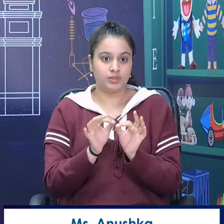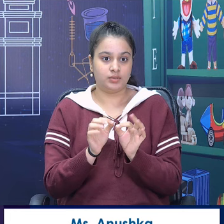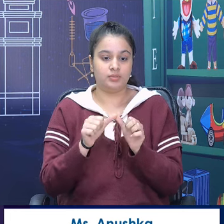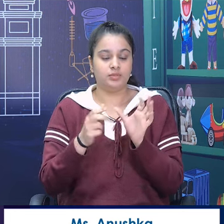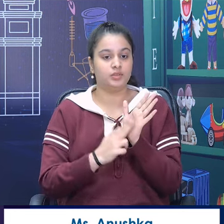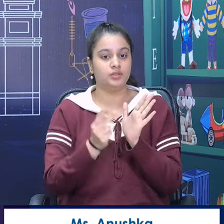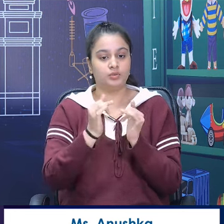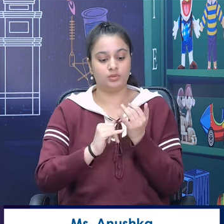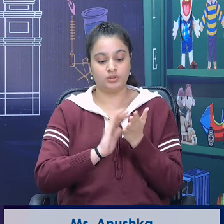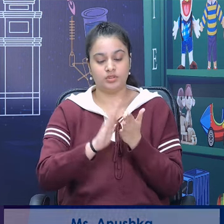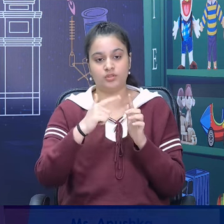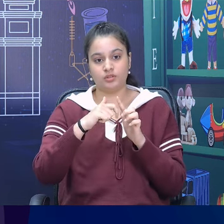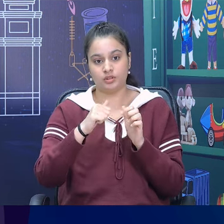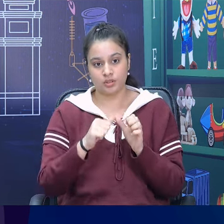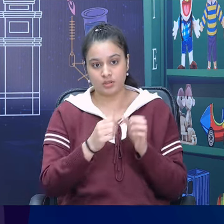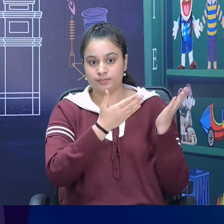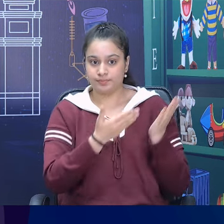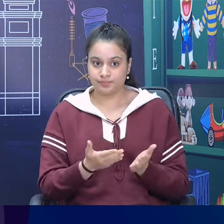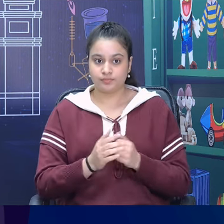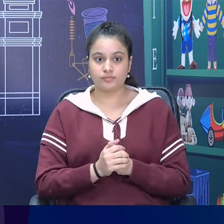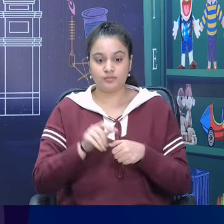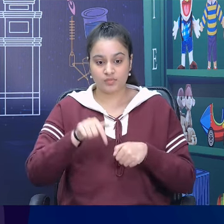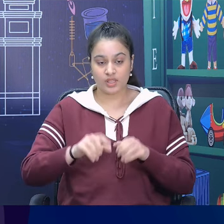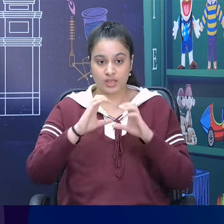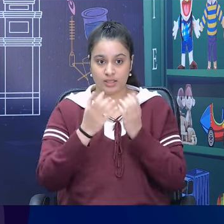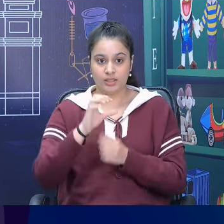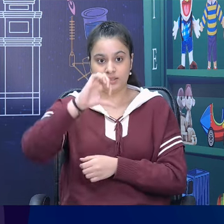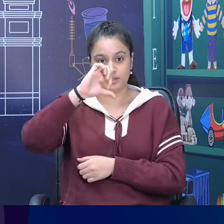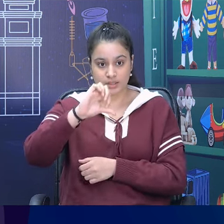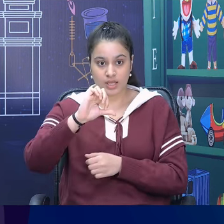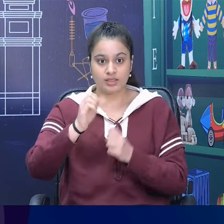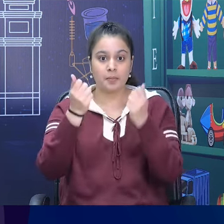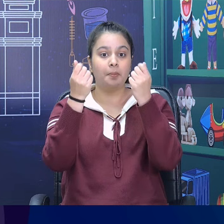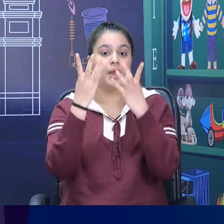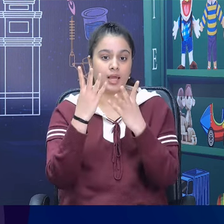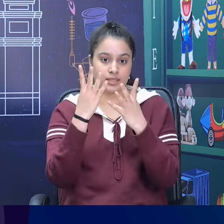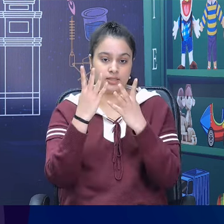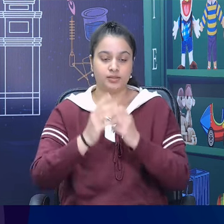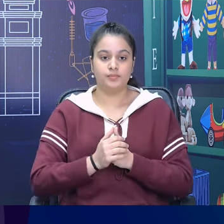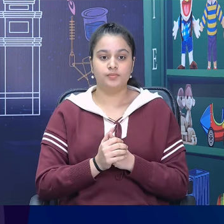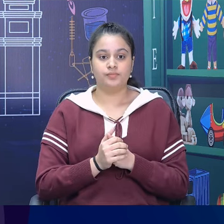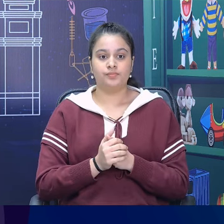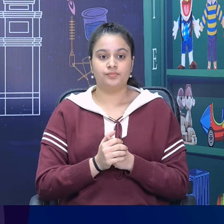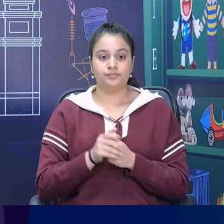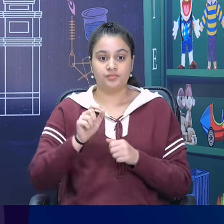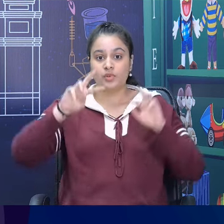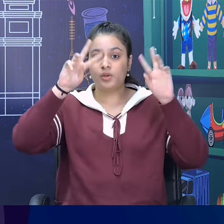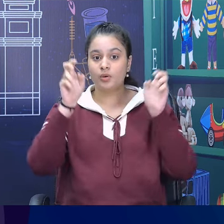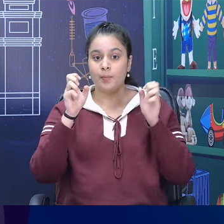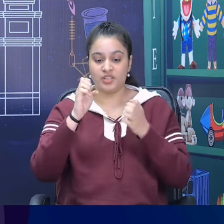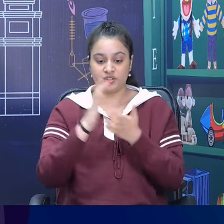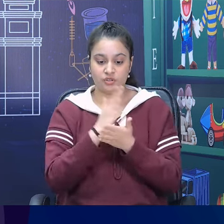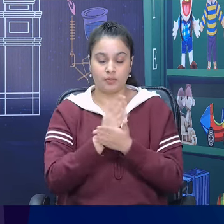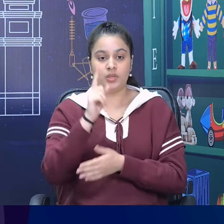हूं हम कक्षा नौ के बच्चों के लिए मैथमेटिक्स के इस सत्र में आज जानेंगे अ टॉपिक चैप्टर वन आपकी मैथमेटिक्स की